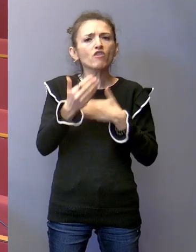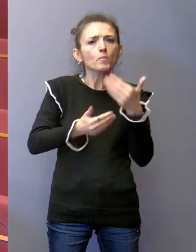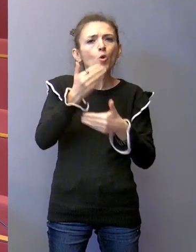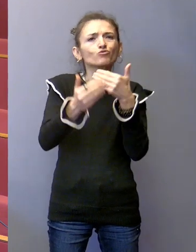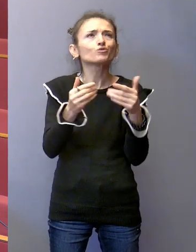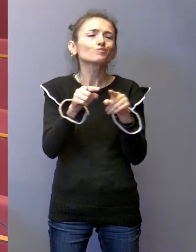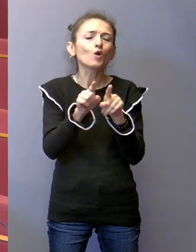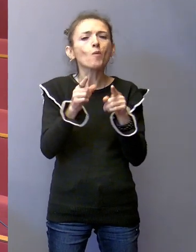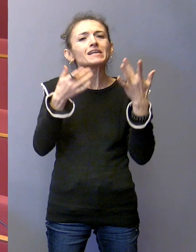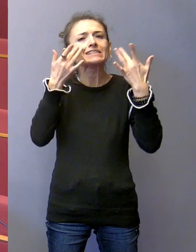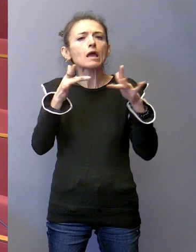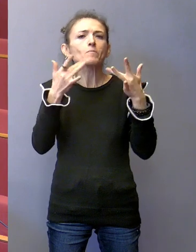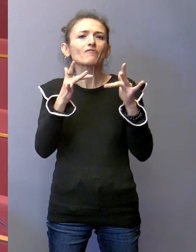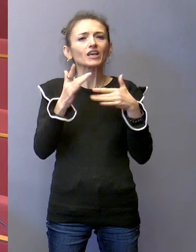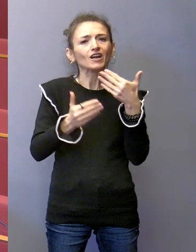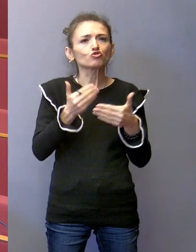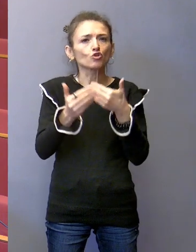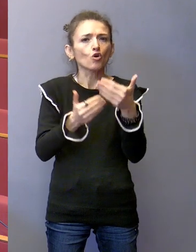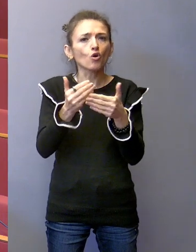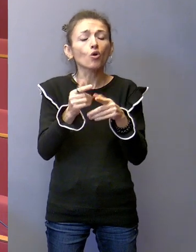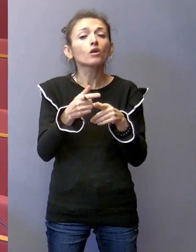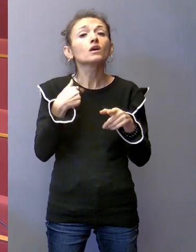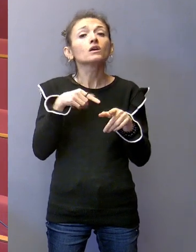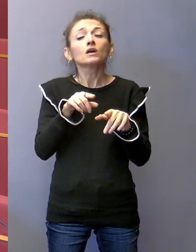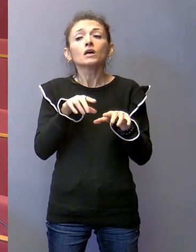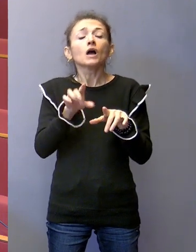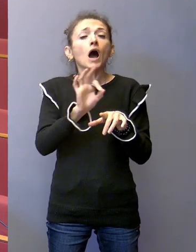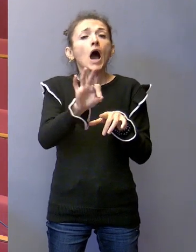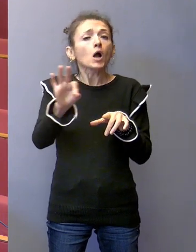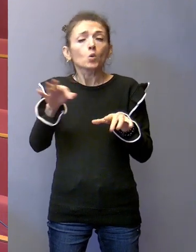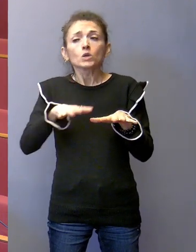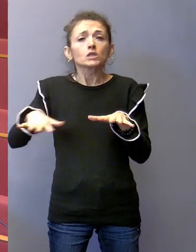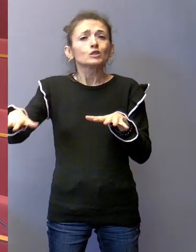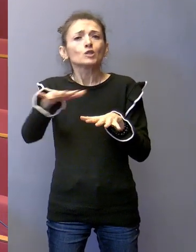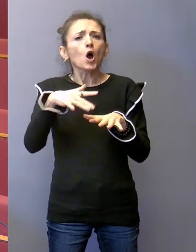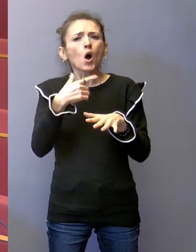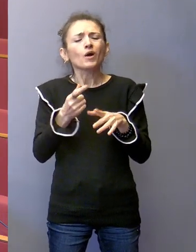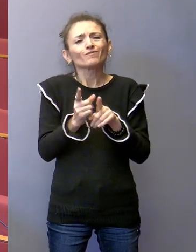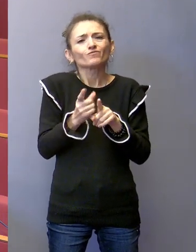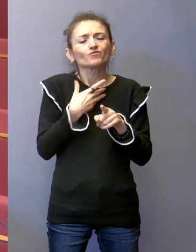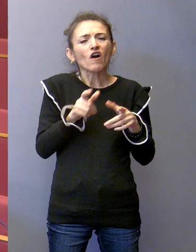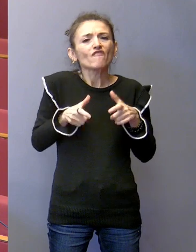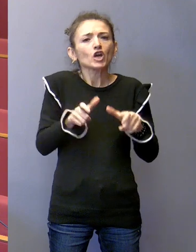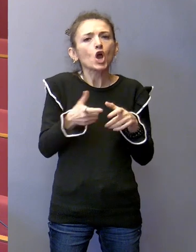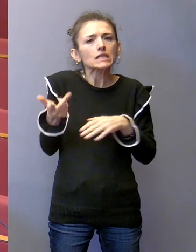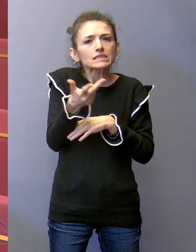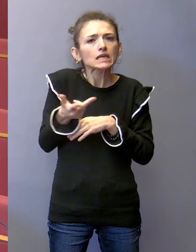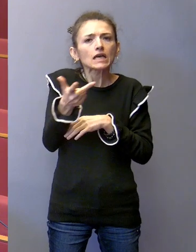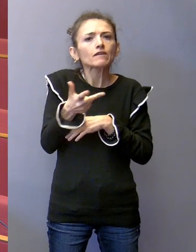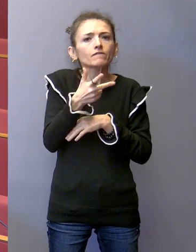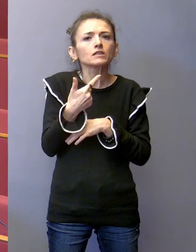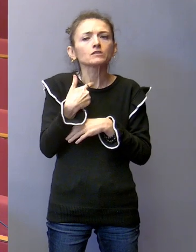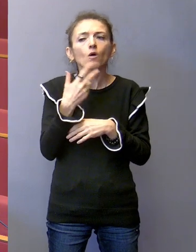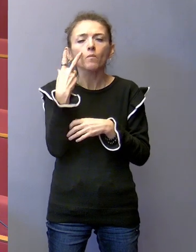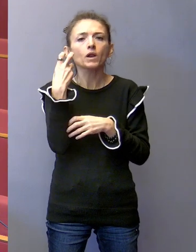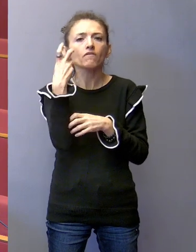semplificazione procedimentale che nell'ambito delle zone edifici vincolati a servizi introducono veri e propri cambi di destinazione d'uso prefigurandosi